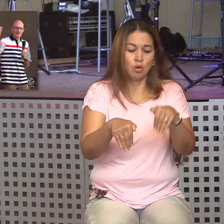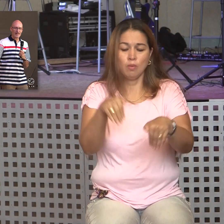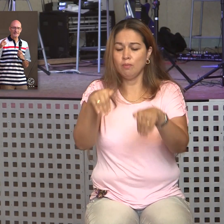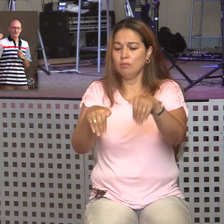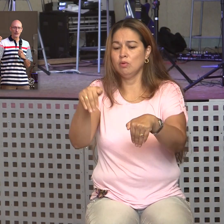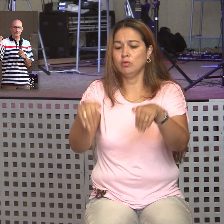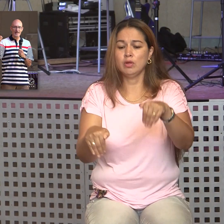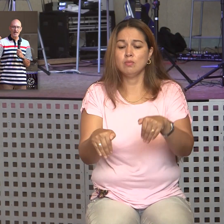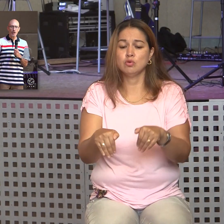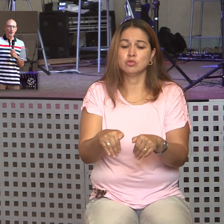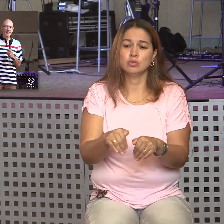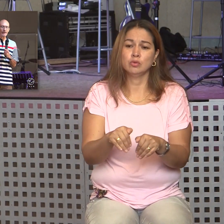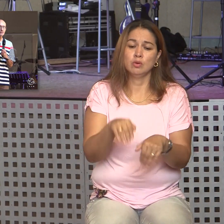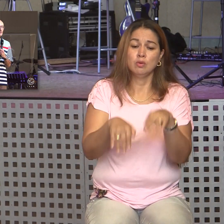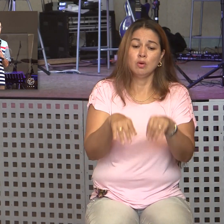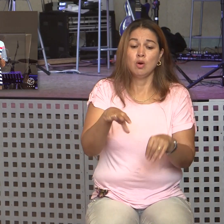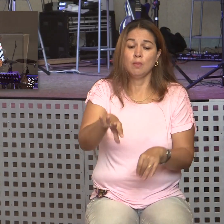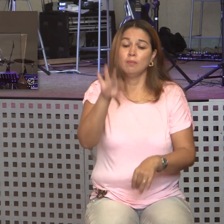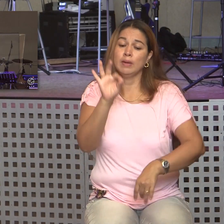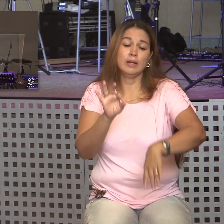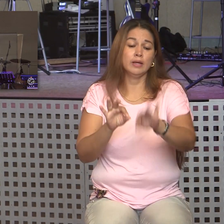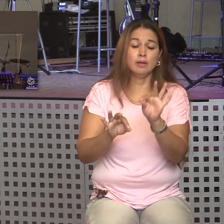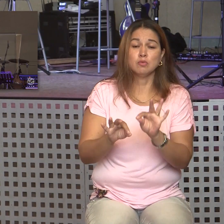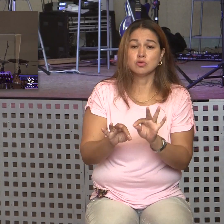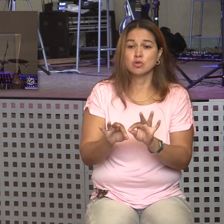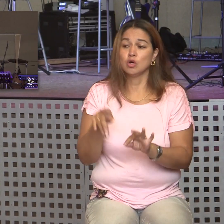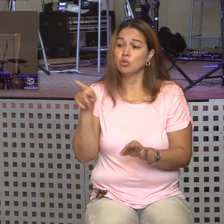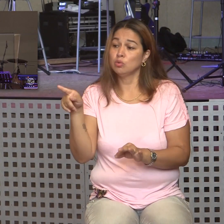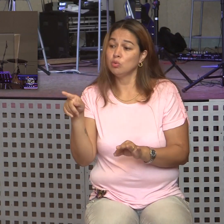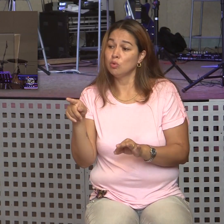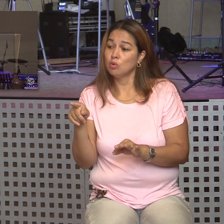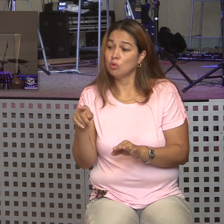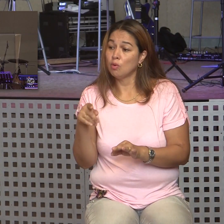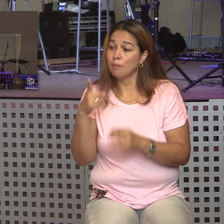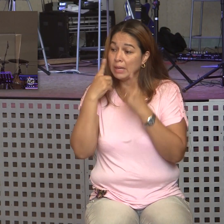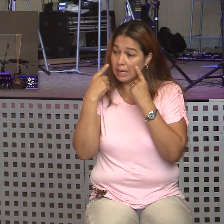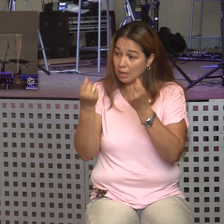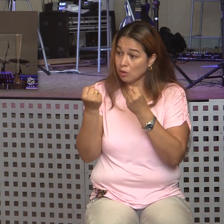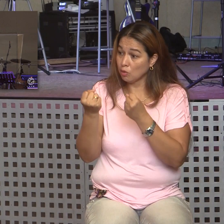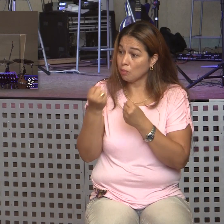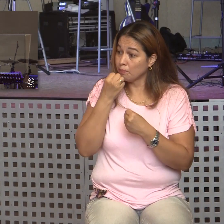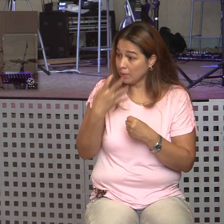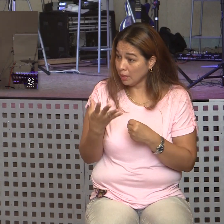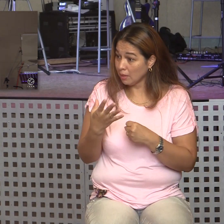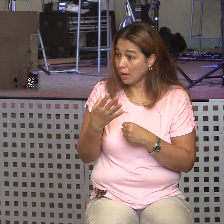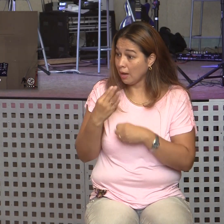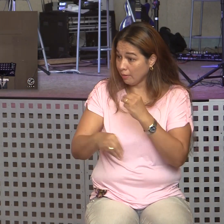de diferentes formas. ¿Con qué autoridad haces tú esto?